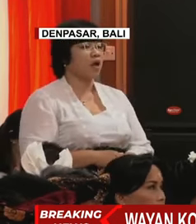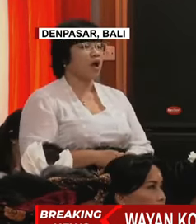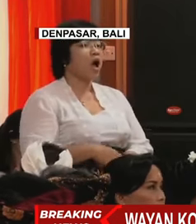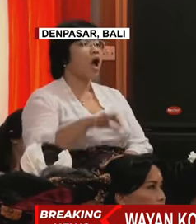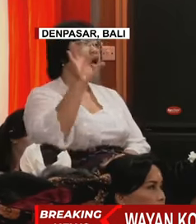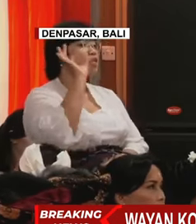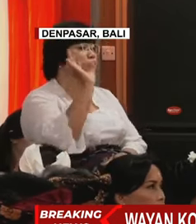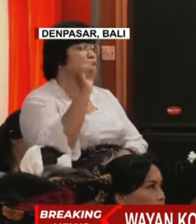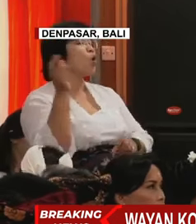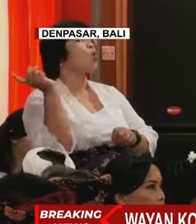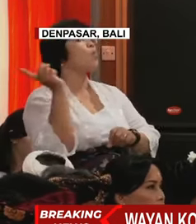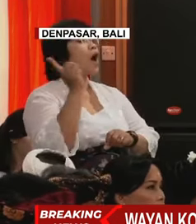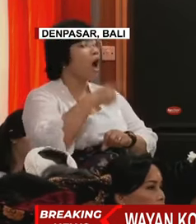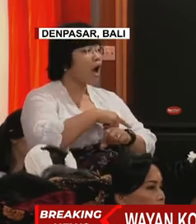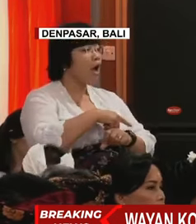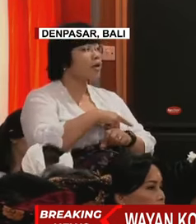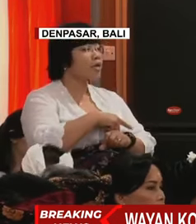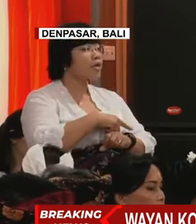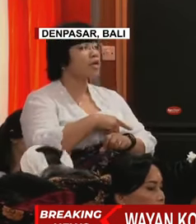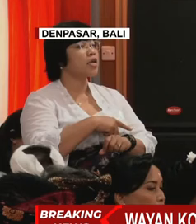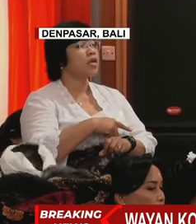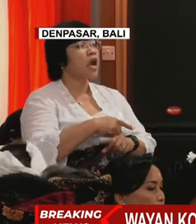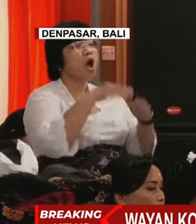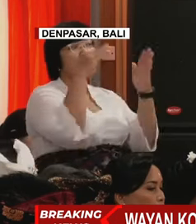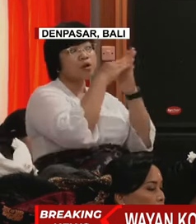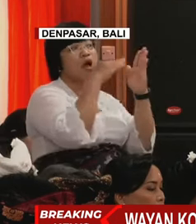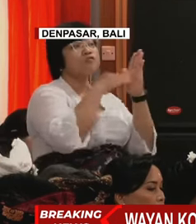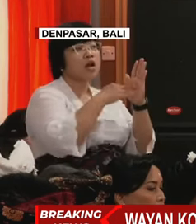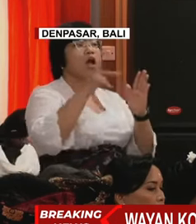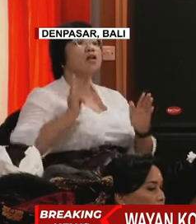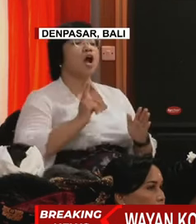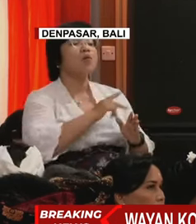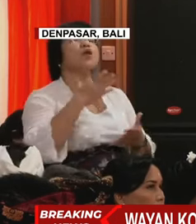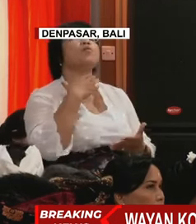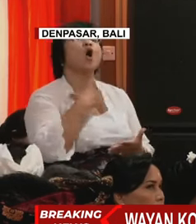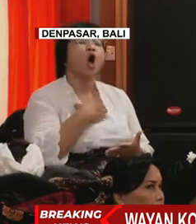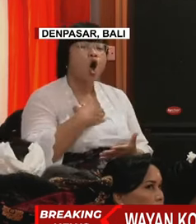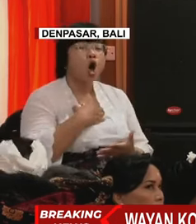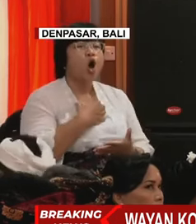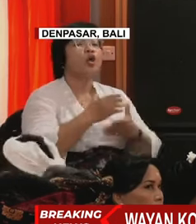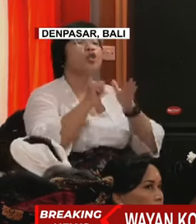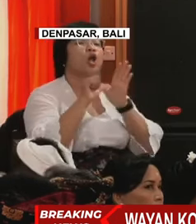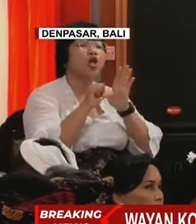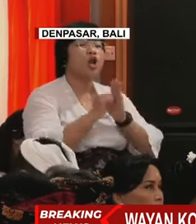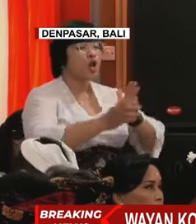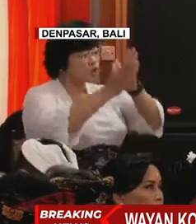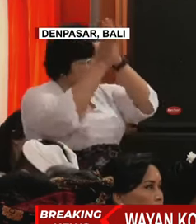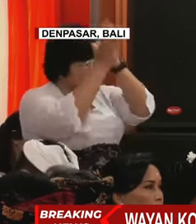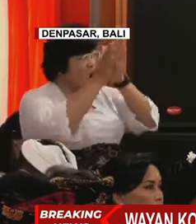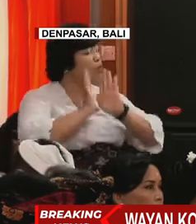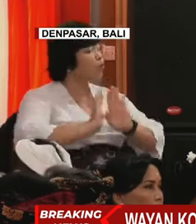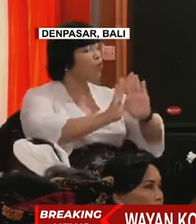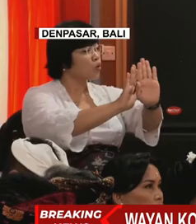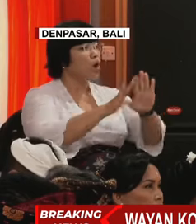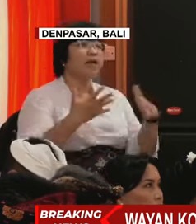tetapi kedekatan publik dengan si partai sebetulnya rendah yang paling utama adalah tokoh Nah karena itu di situ juga ada peluang